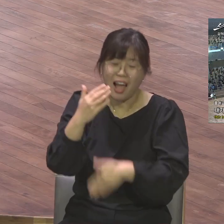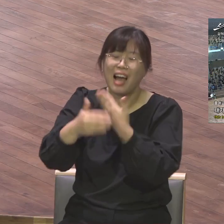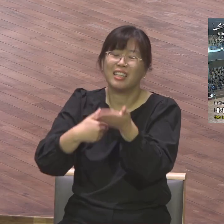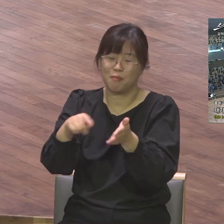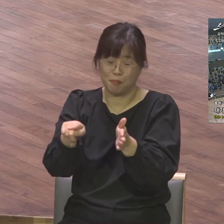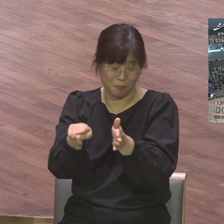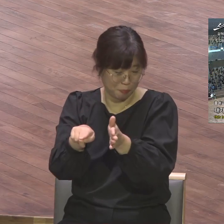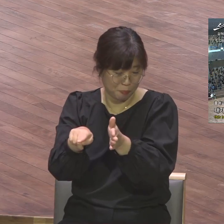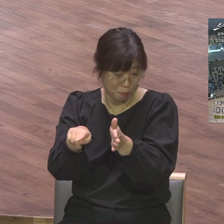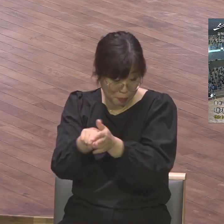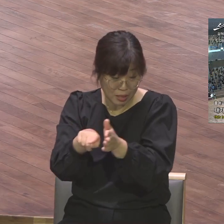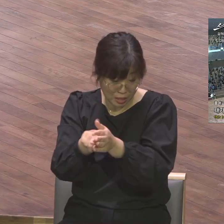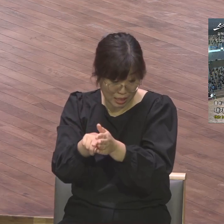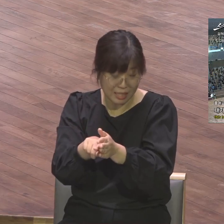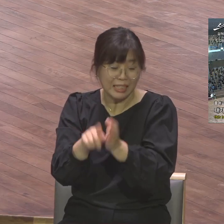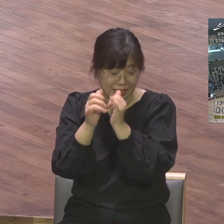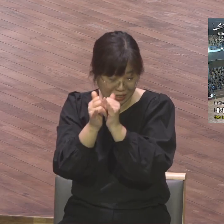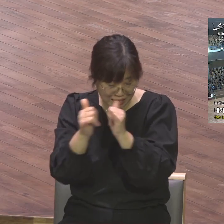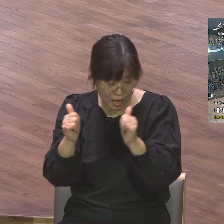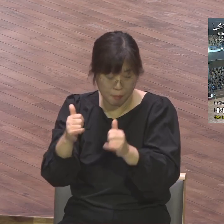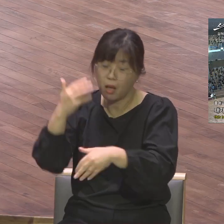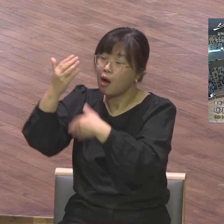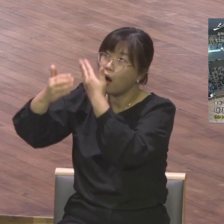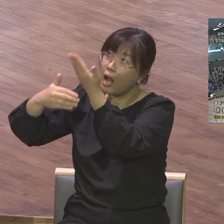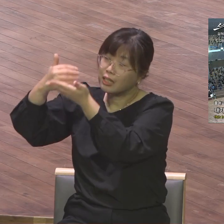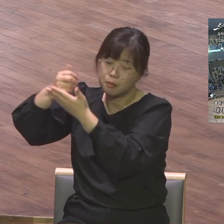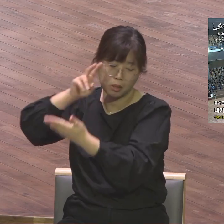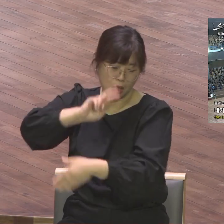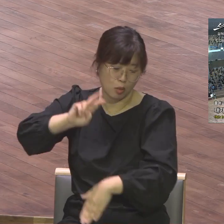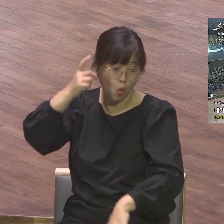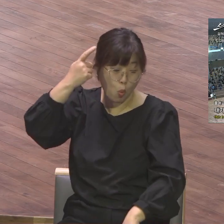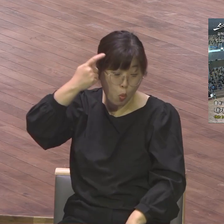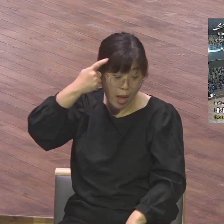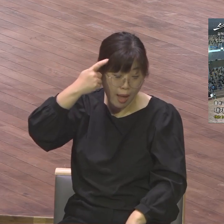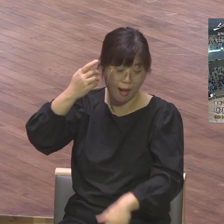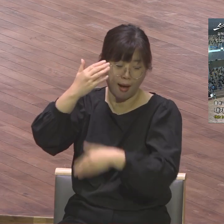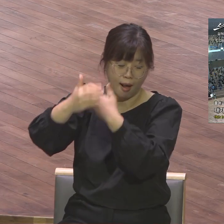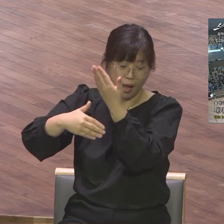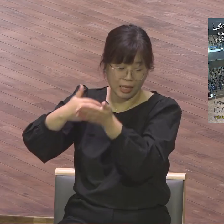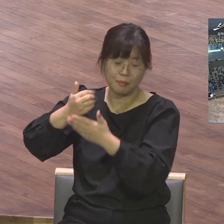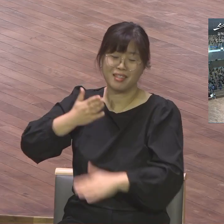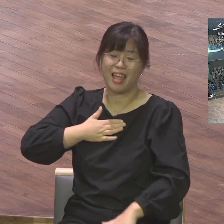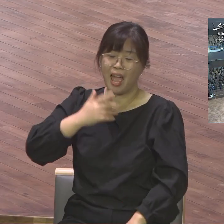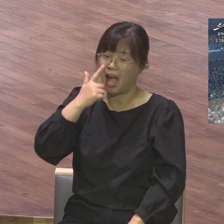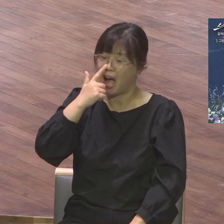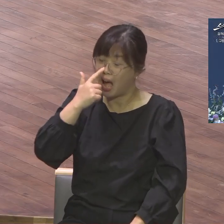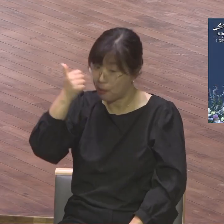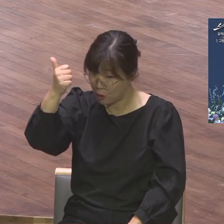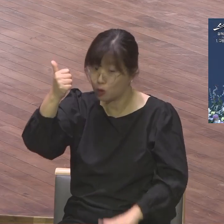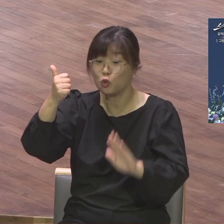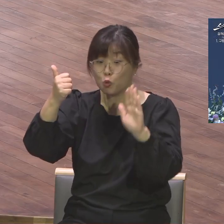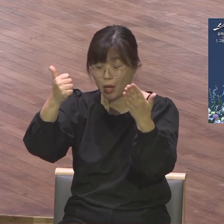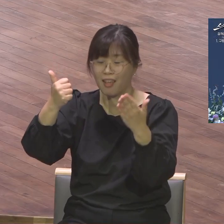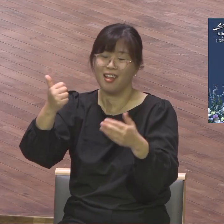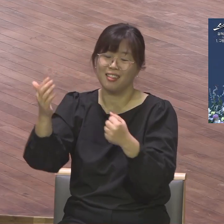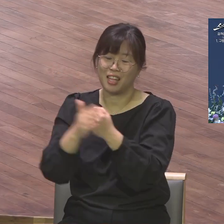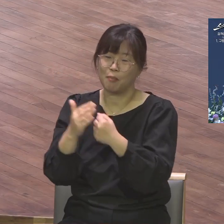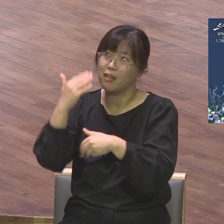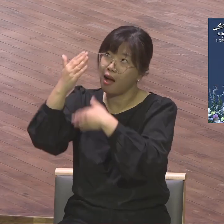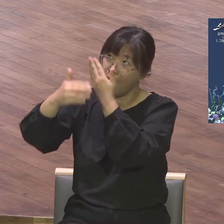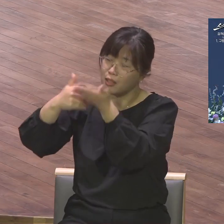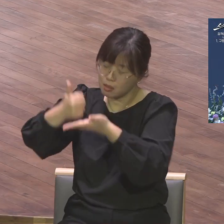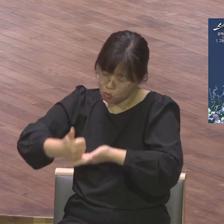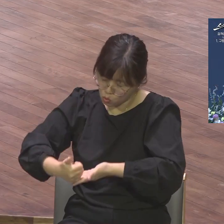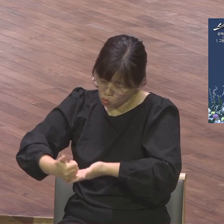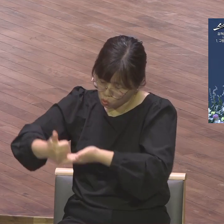것이요 내 아버지의 하나님이시니 내가 그를 높이시로다. 출애굽한 모세와 이스라엘